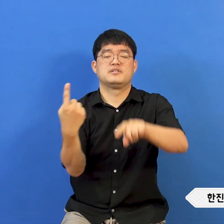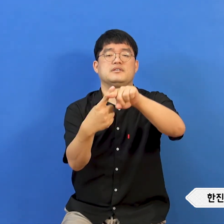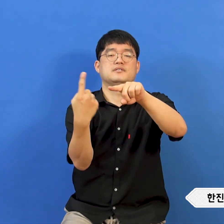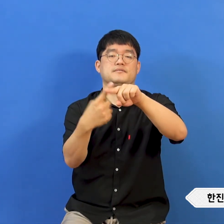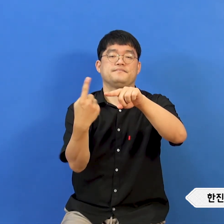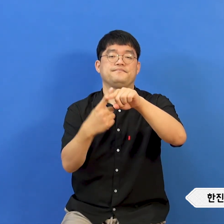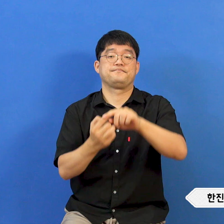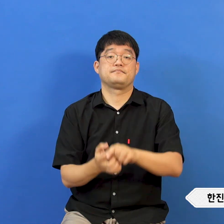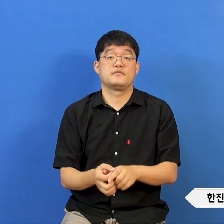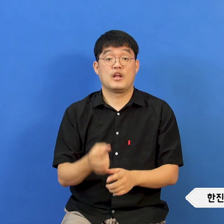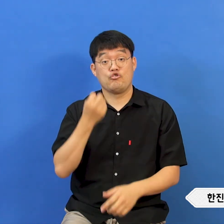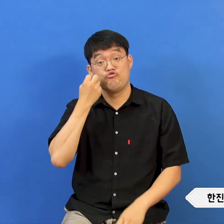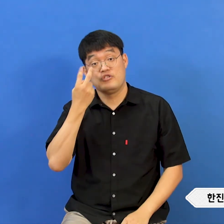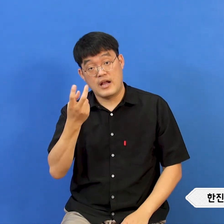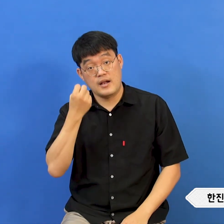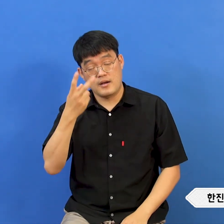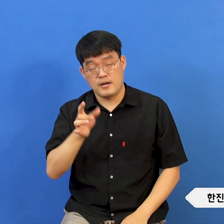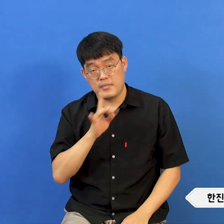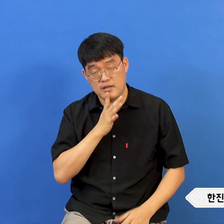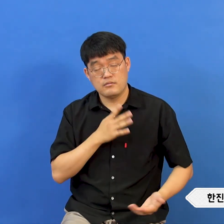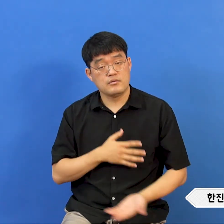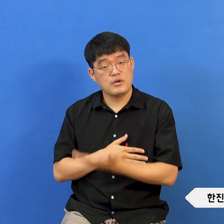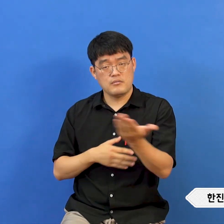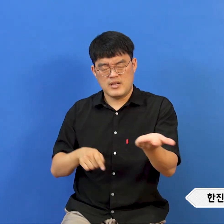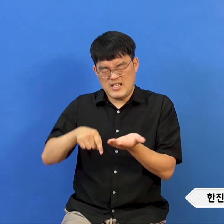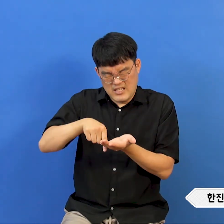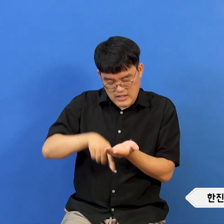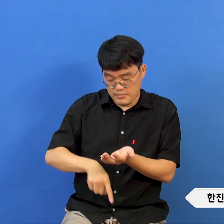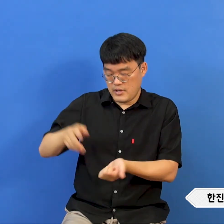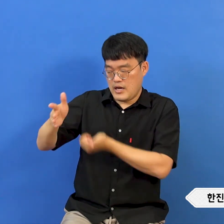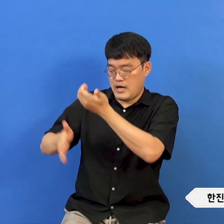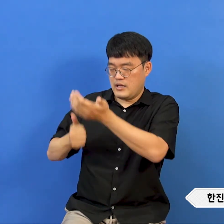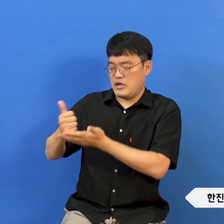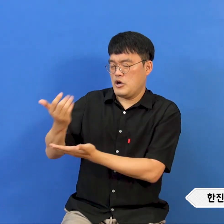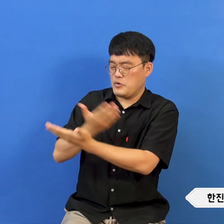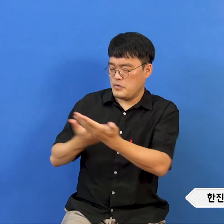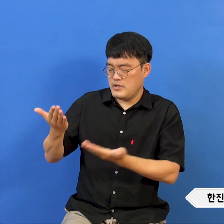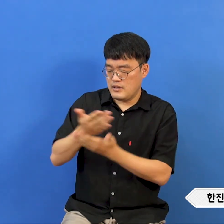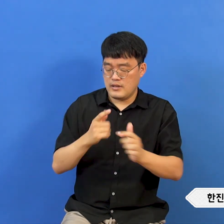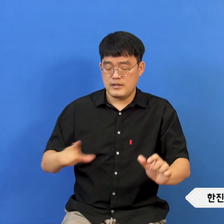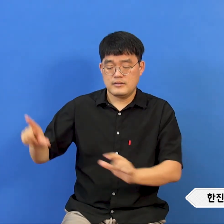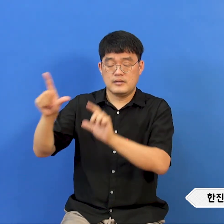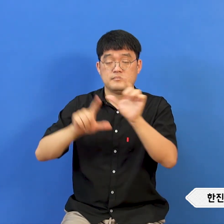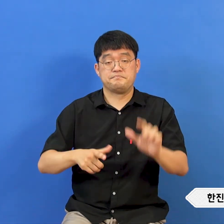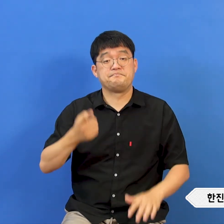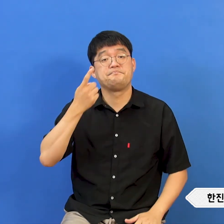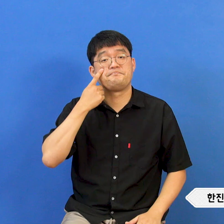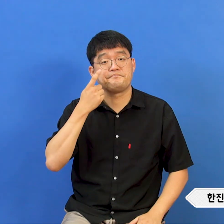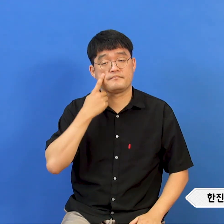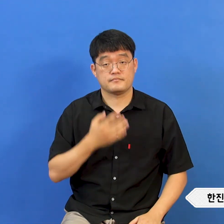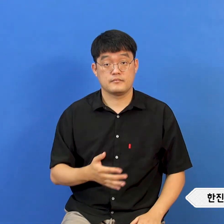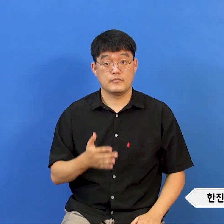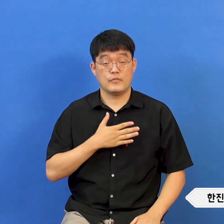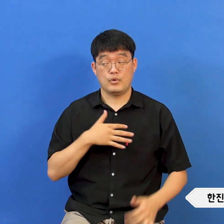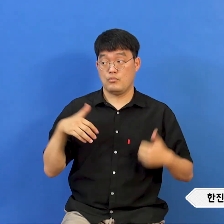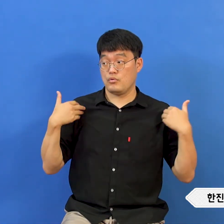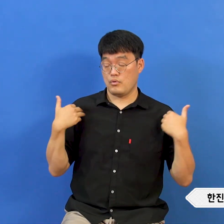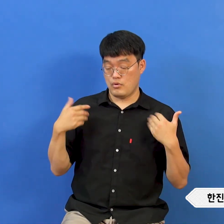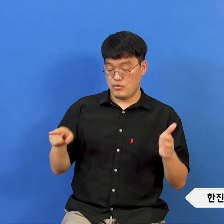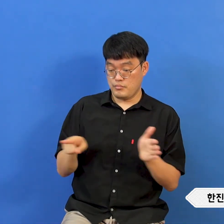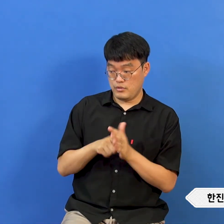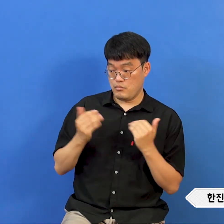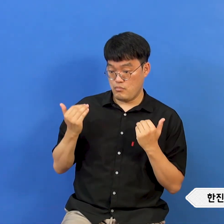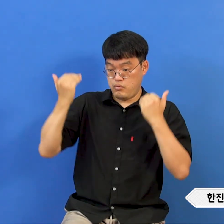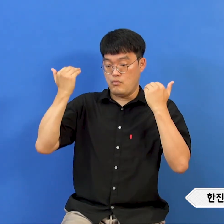마찬가지입니다. 2달만 좀 깊이 하나님과 교통하는 삶을 한번 살아보십시오. 나도 모르게 믿음이